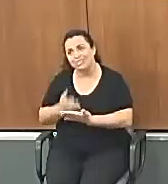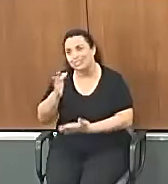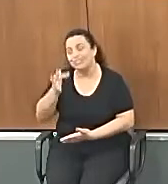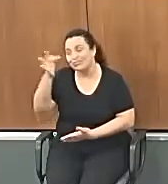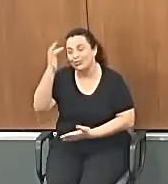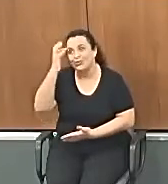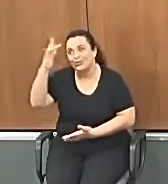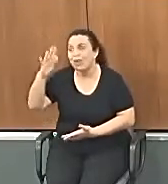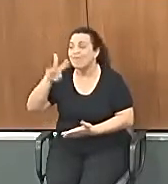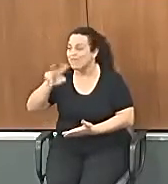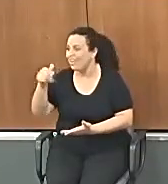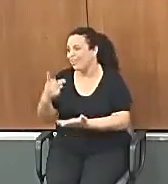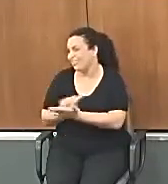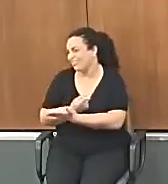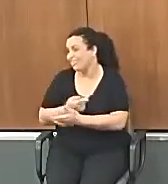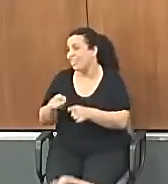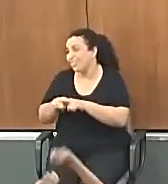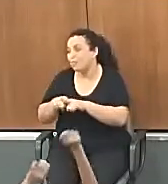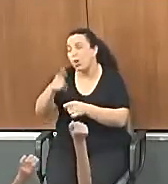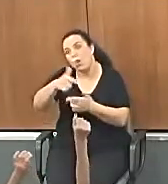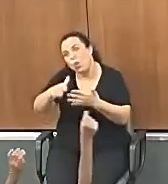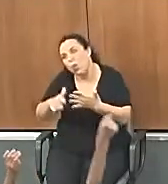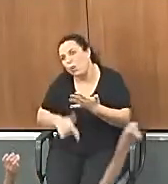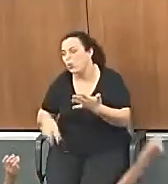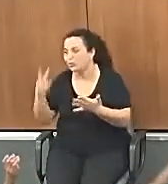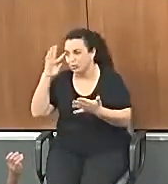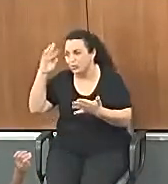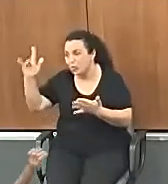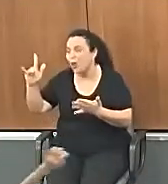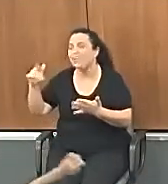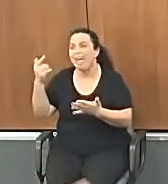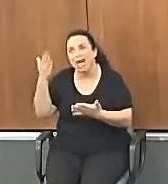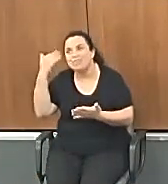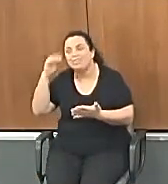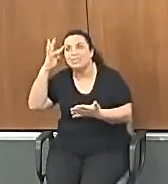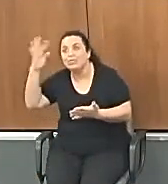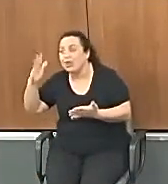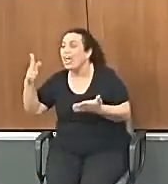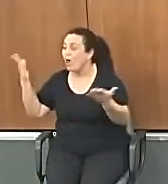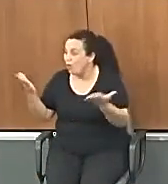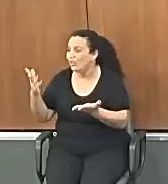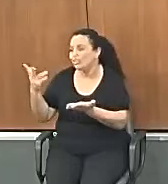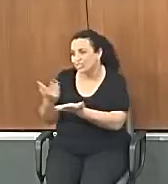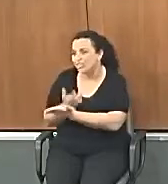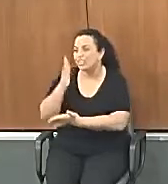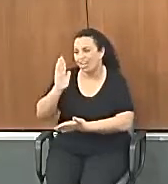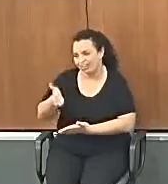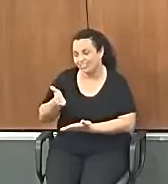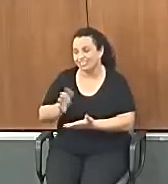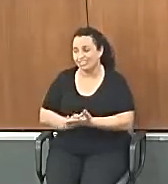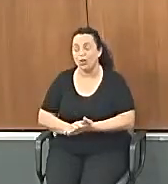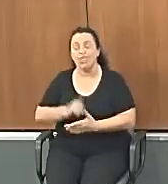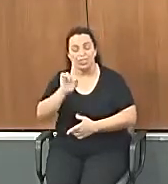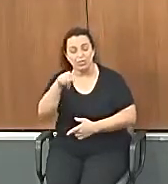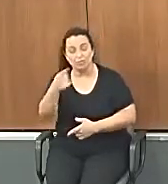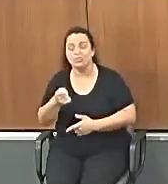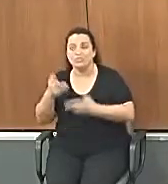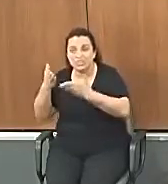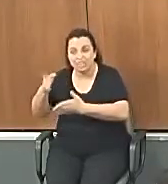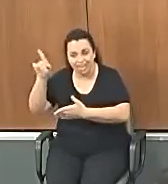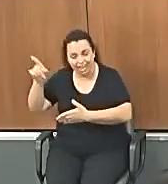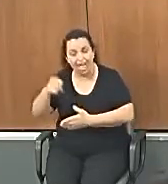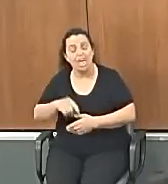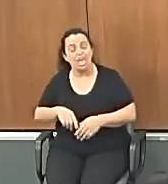que as mídias sonhou e conseguiu realizar nerd hoje você chega lá depois vou até que pedir também deputados aguilera uma